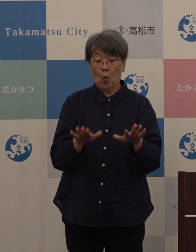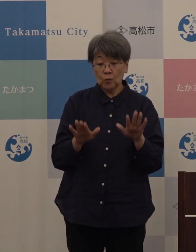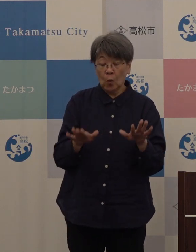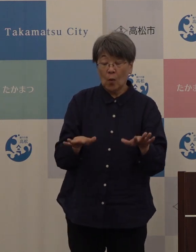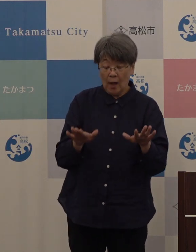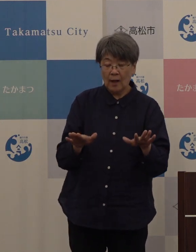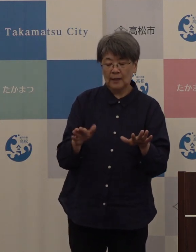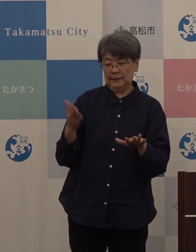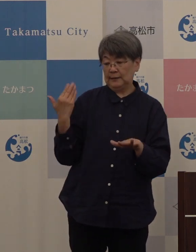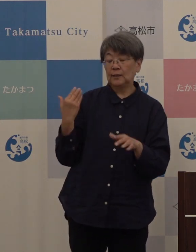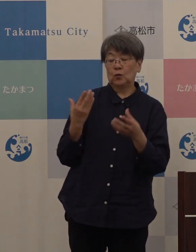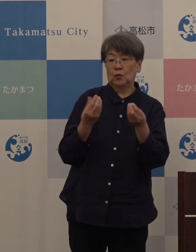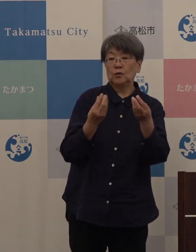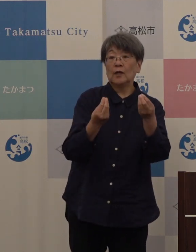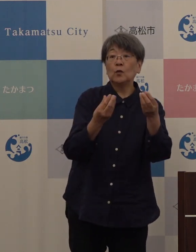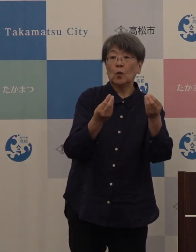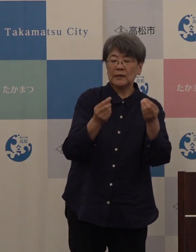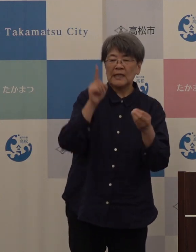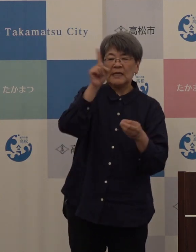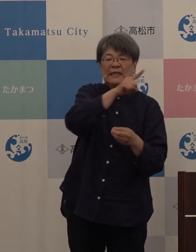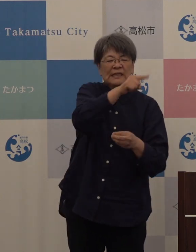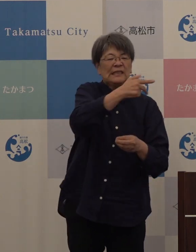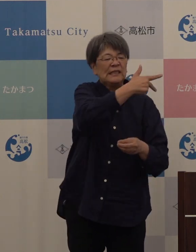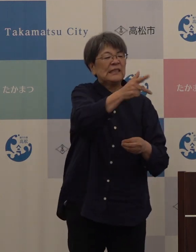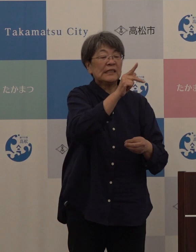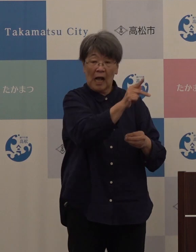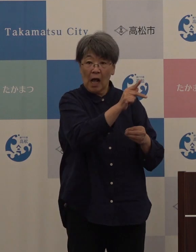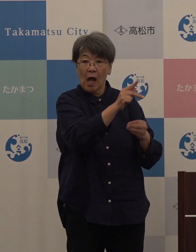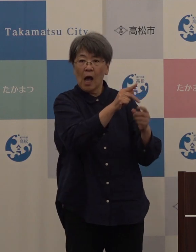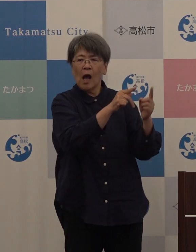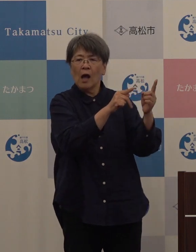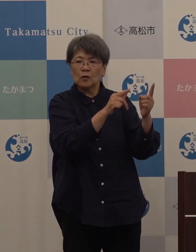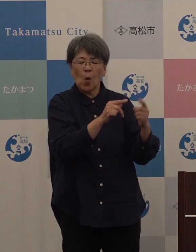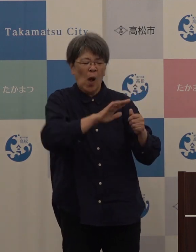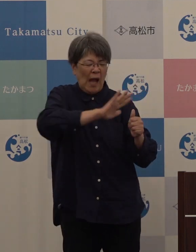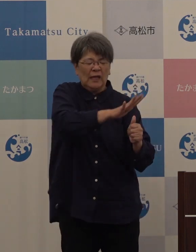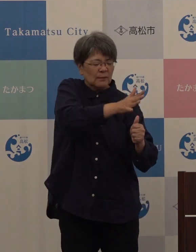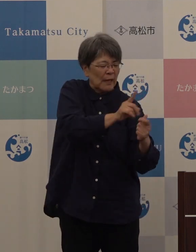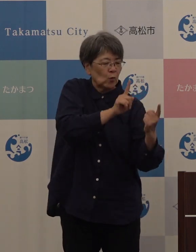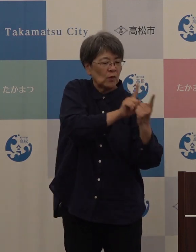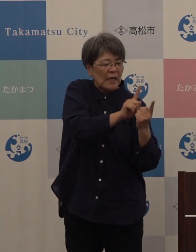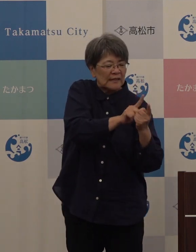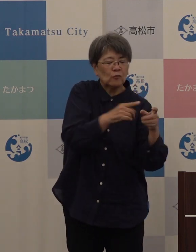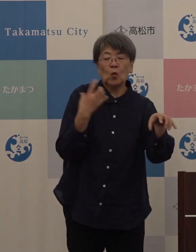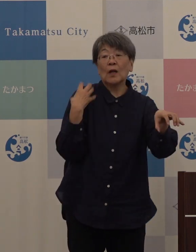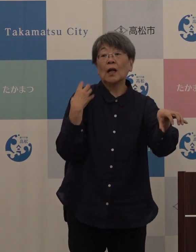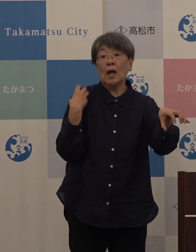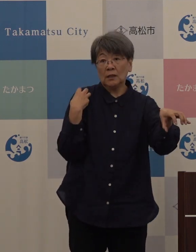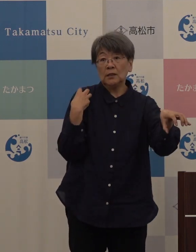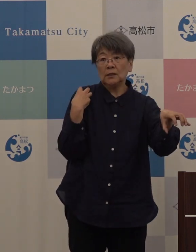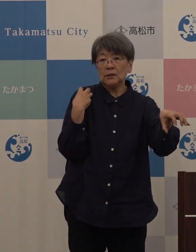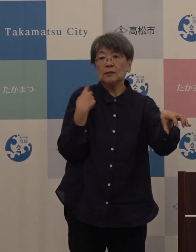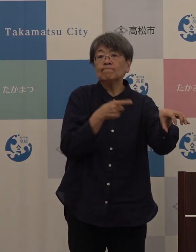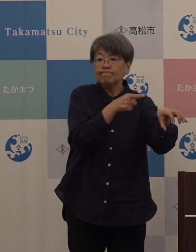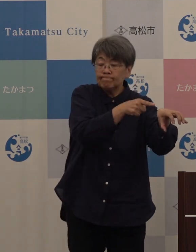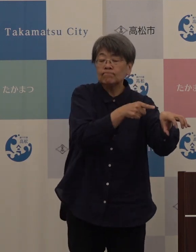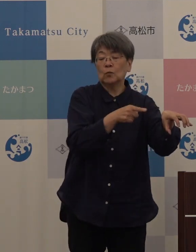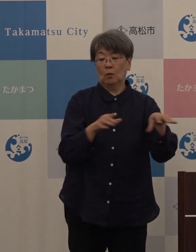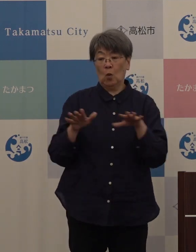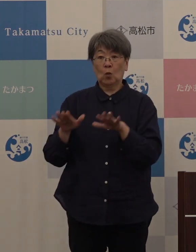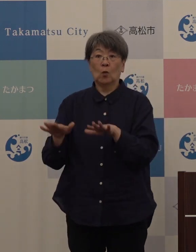れば先ほども申し上げたような、人事課にあるハラスメント対策委員会がに意見を伺うべきなのかなと思うんですけど、今